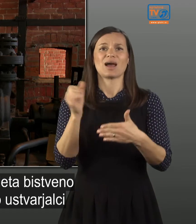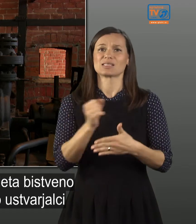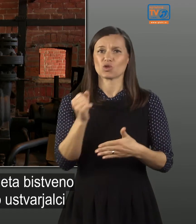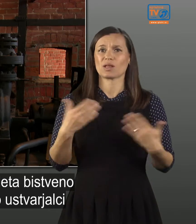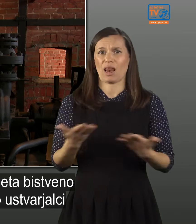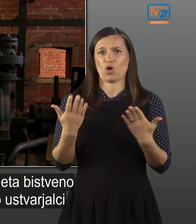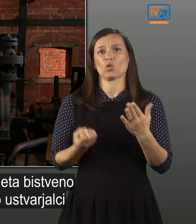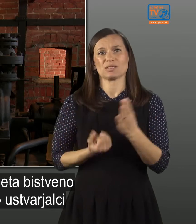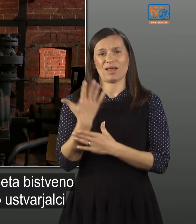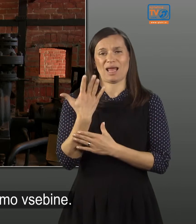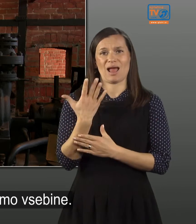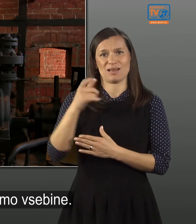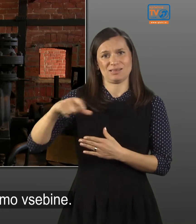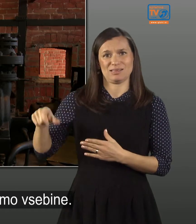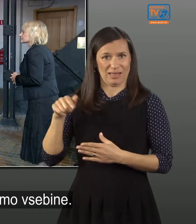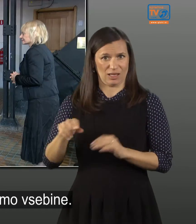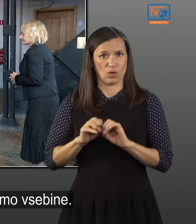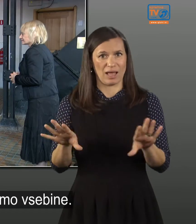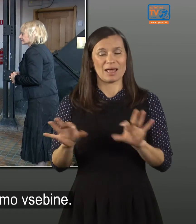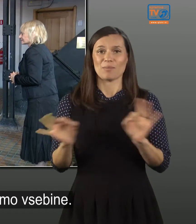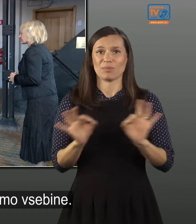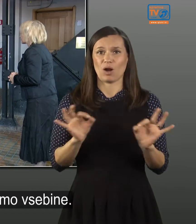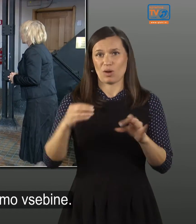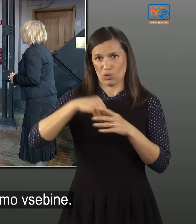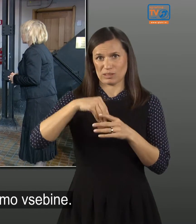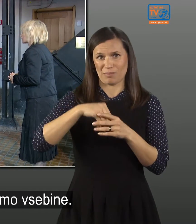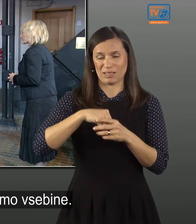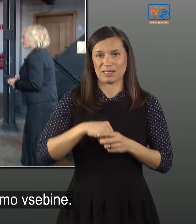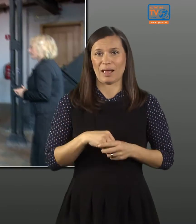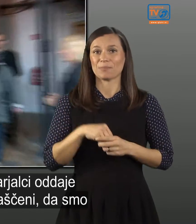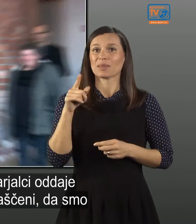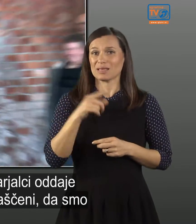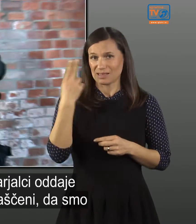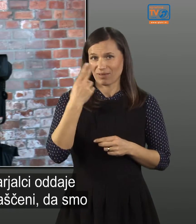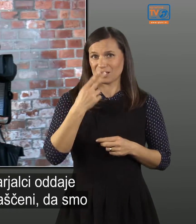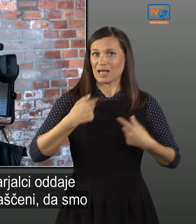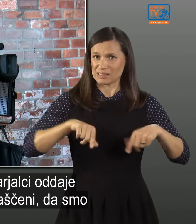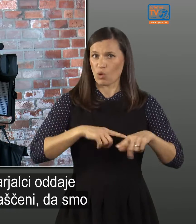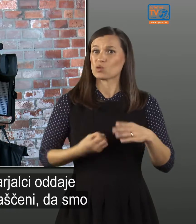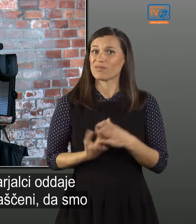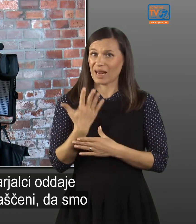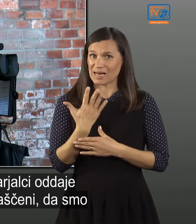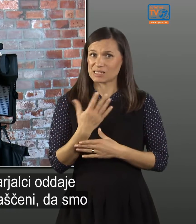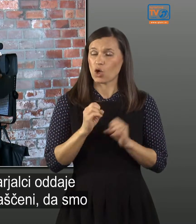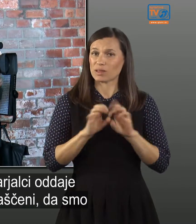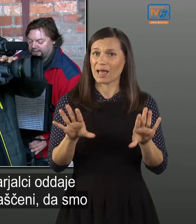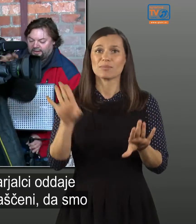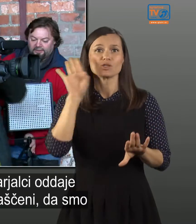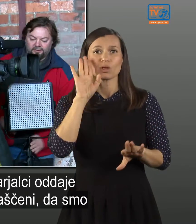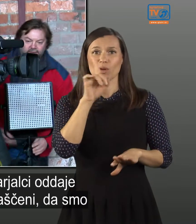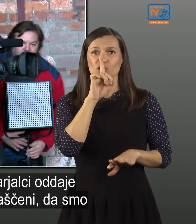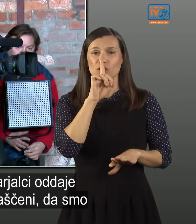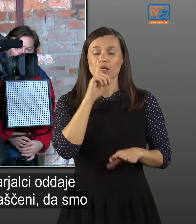da lahko ustvarjalci te oddaje pripravljamo vsebine. In vsekakor smo ustvarjalci oddaje